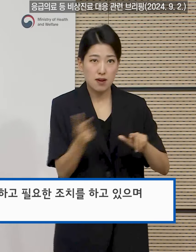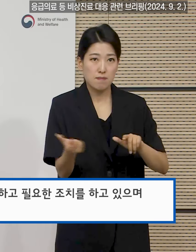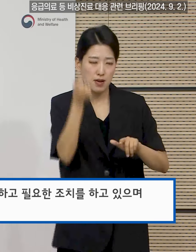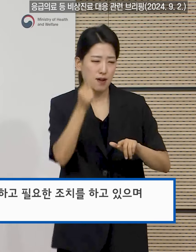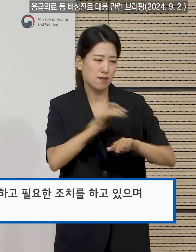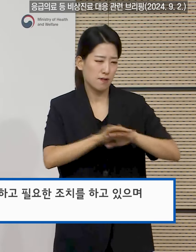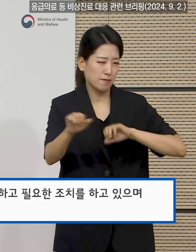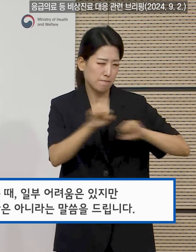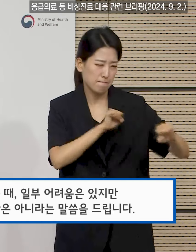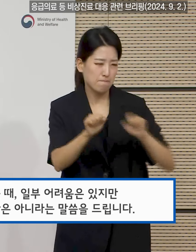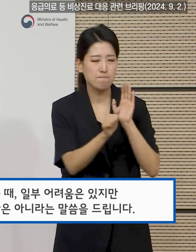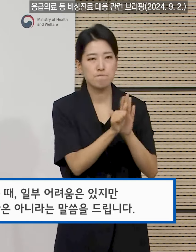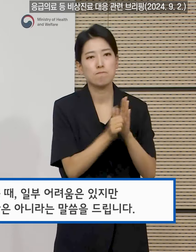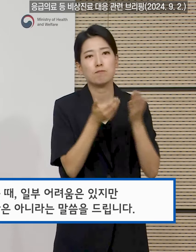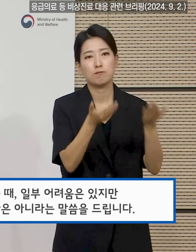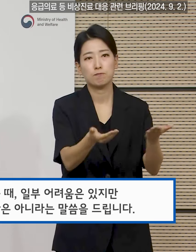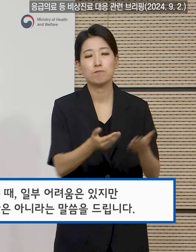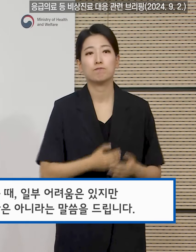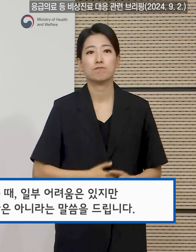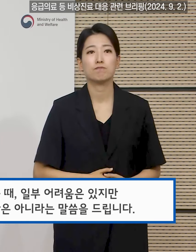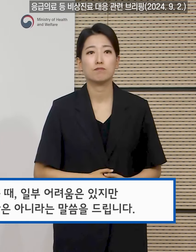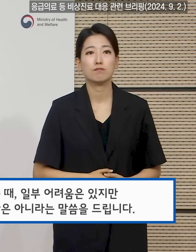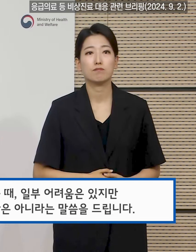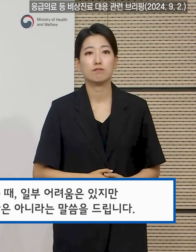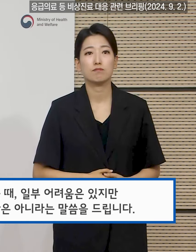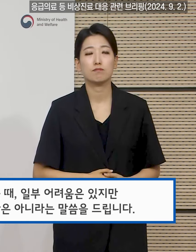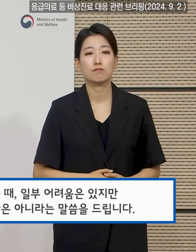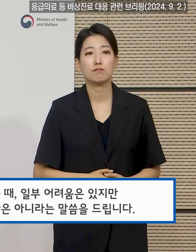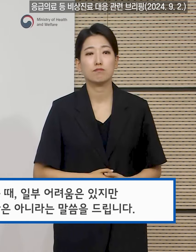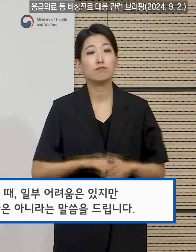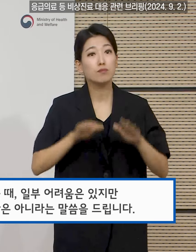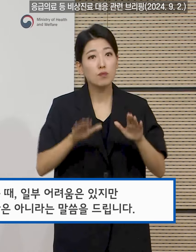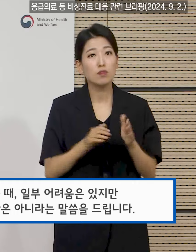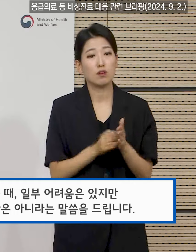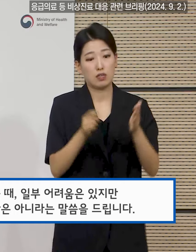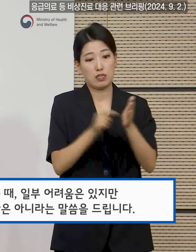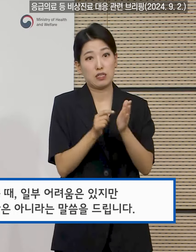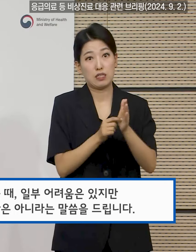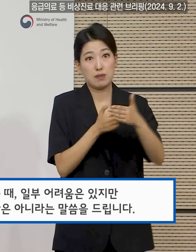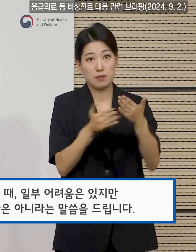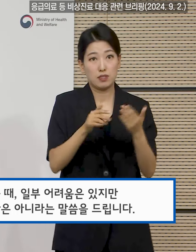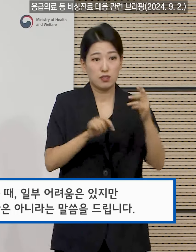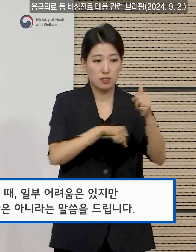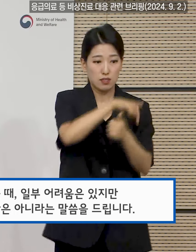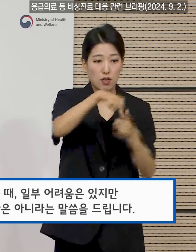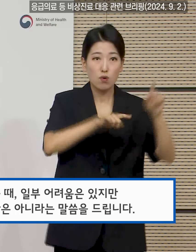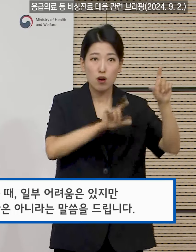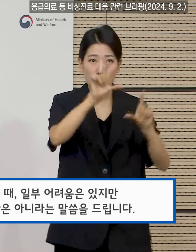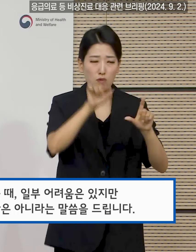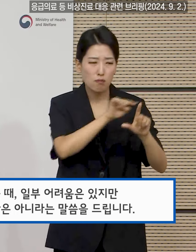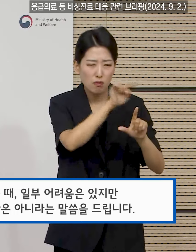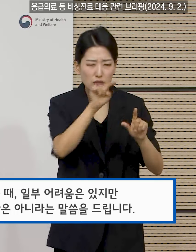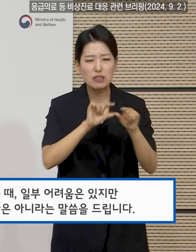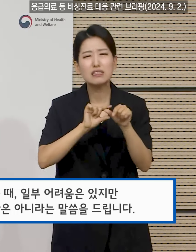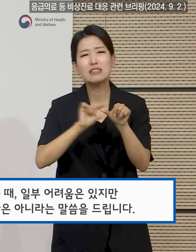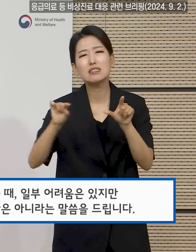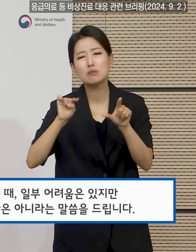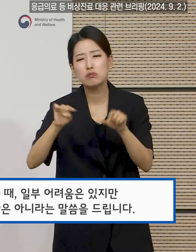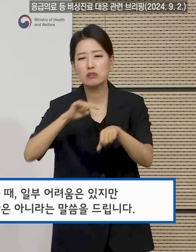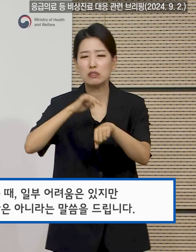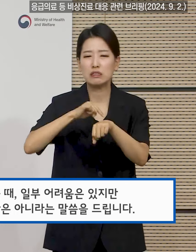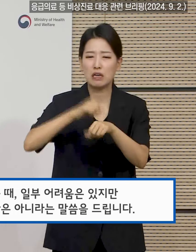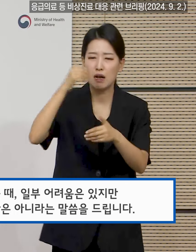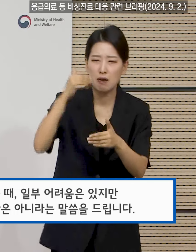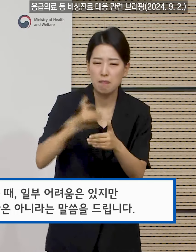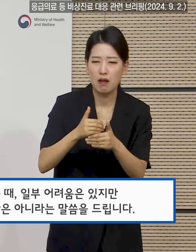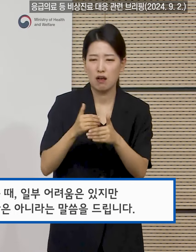예정입니다. 현재 전반적인 응급의료 역량을 종합적으로 볼 때 일부 어려움은 있지만